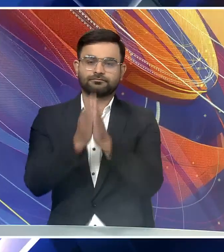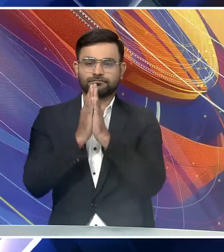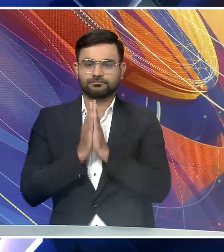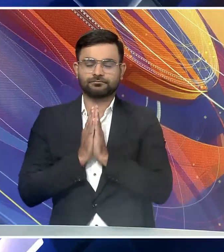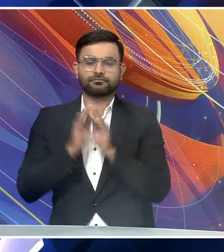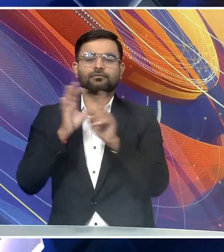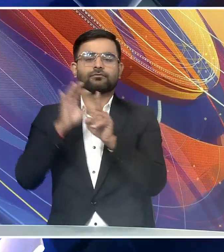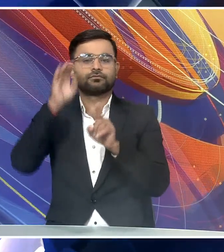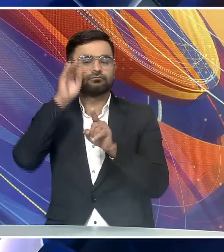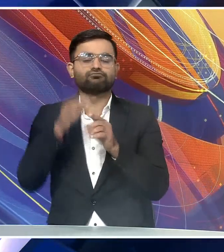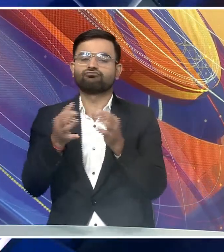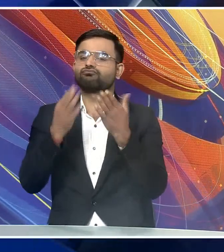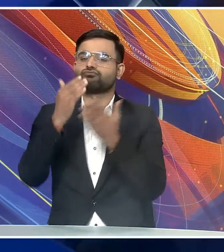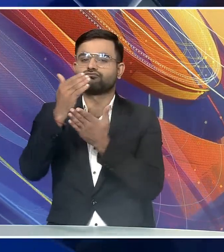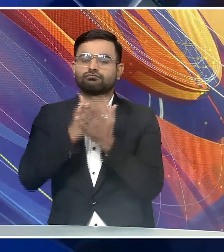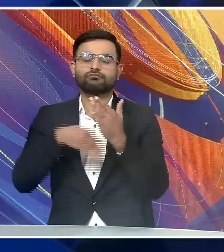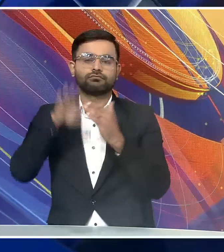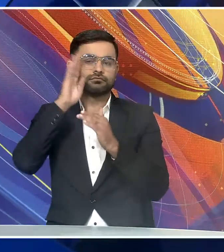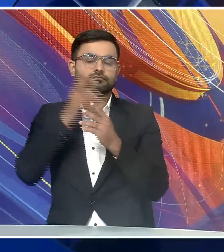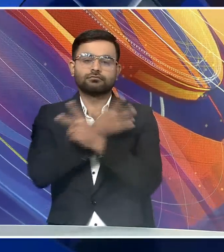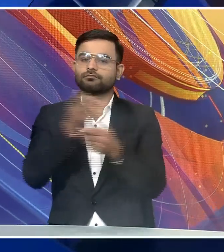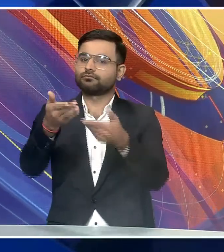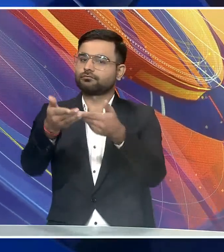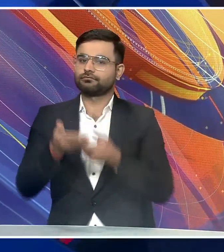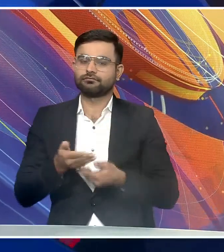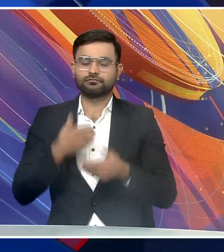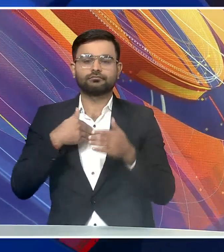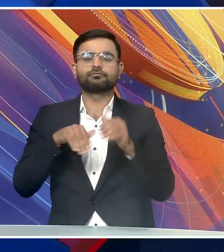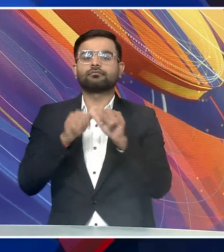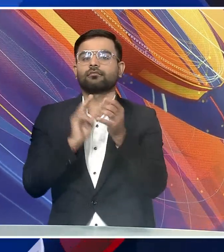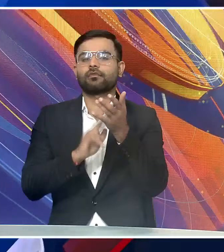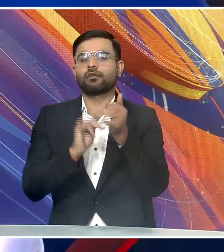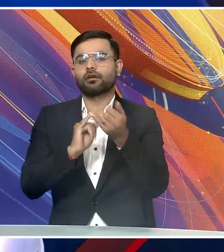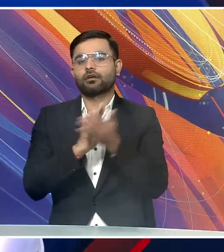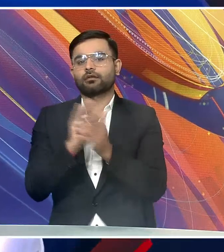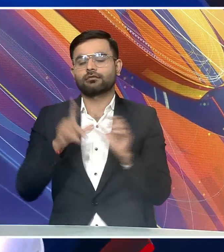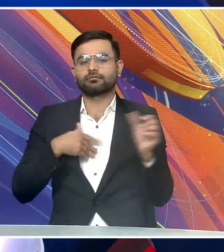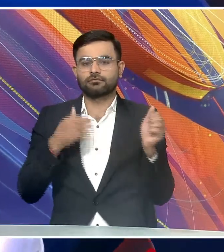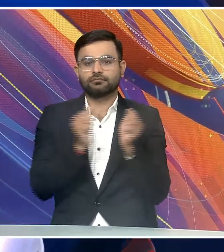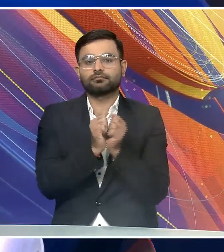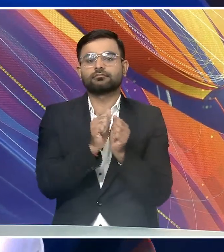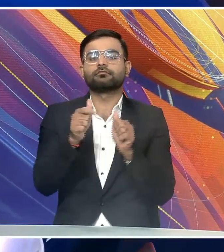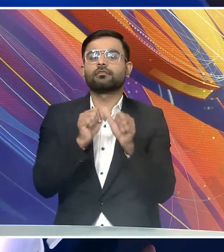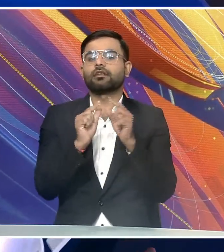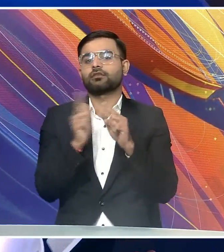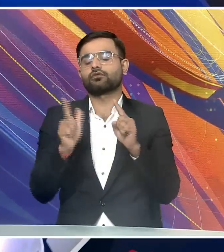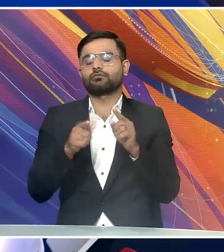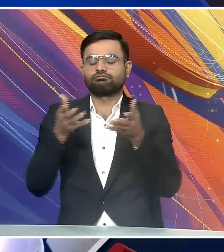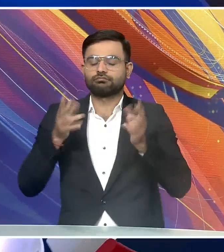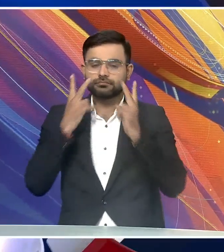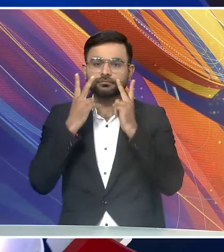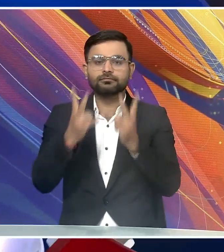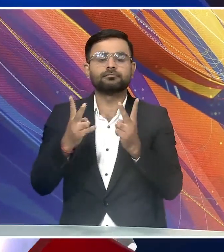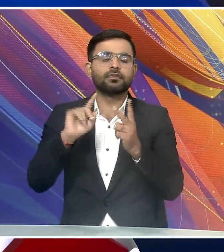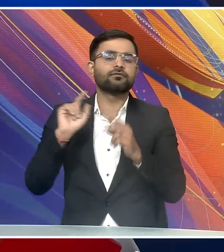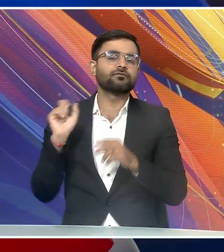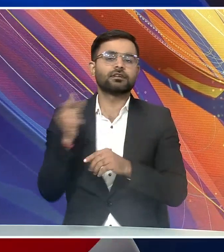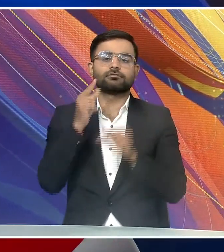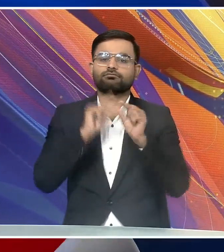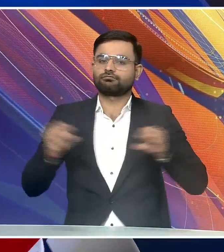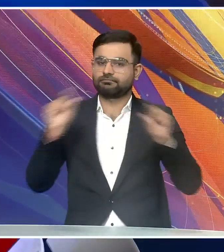नमस्कार, डीडी न्यूज़ के इस विशेष समाचार प्रसारण में आप सभी का स्वागत है। मैं हूँ आंचल गुलाटी गुंबर, मेरे साथ है मेरे सहयोगी अतुल। आइए रुक कर लेते हैं सबसे